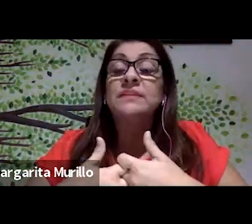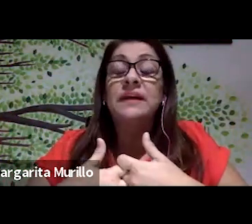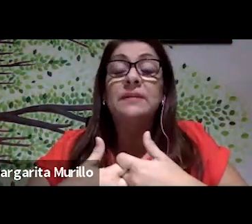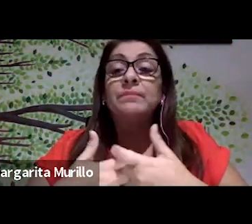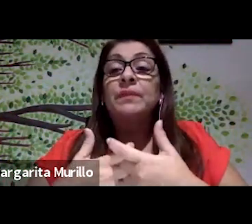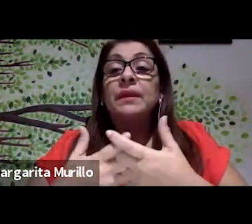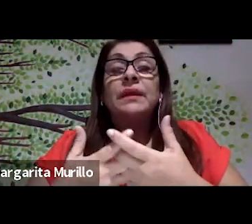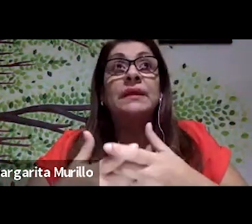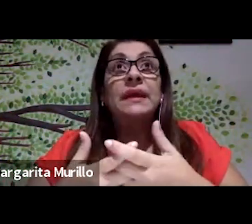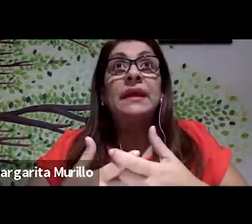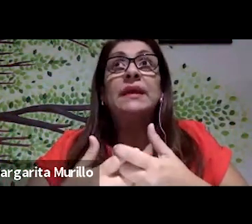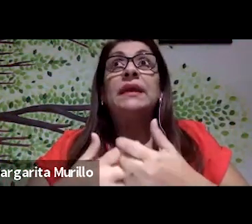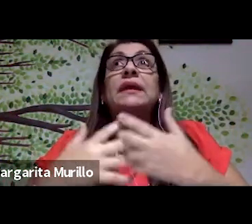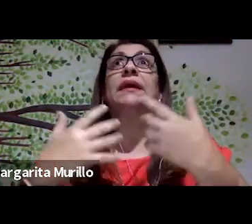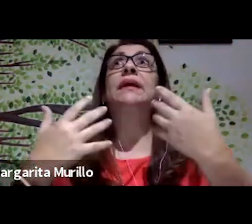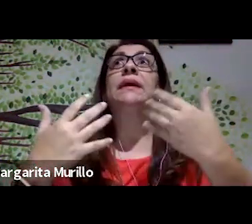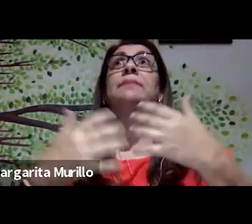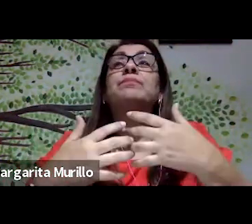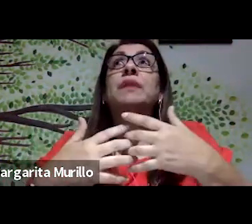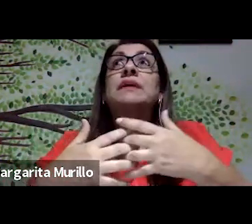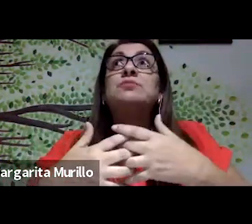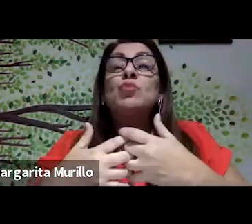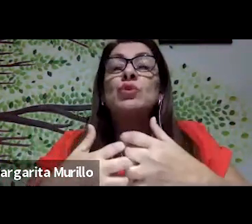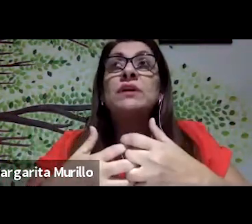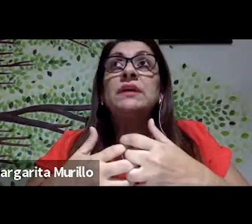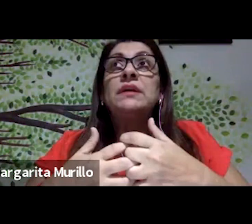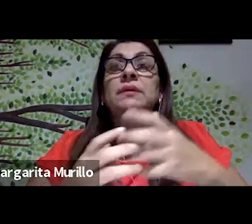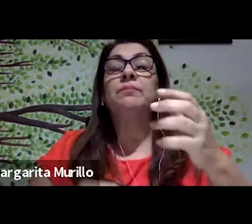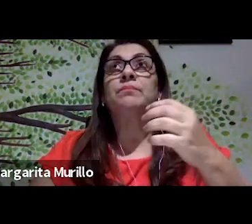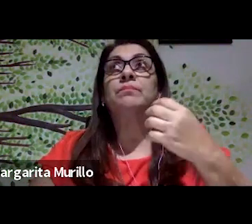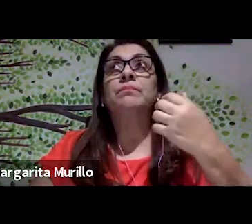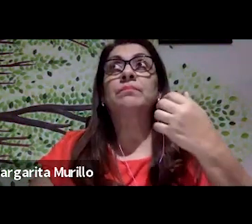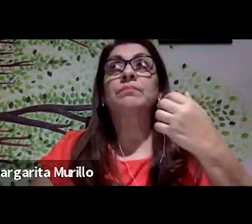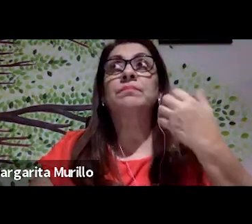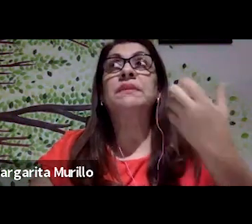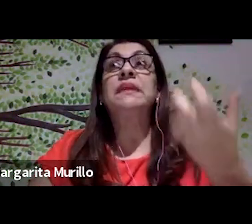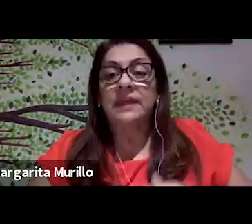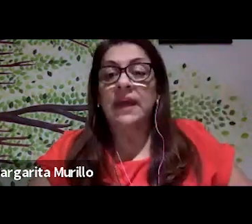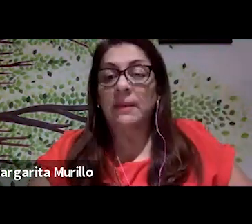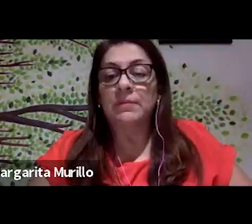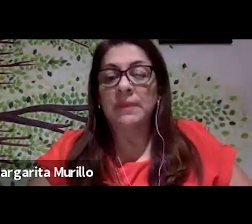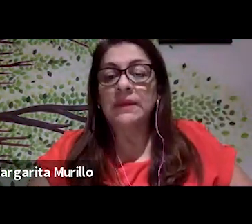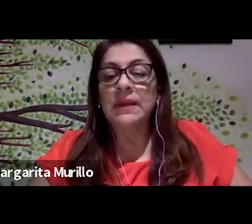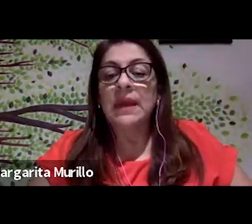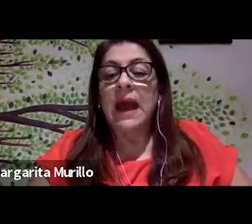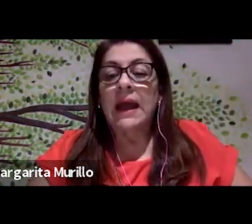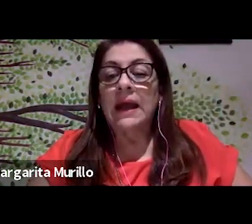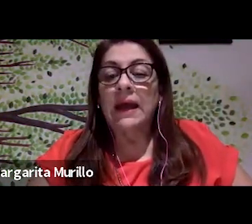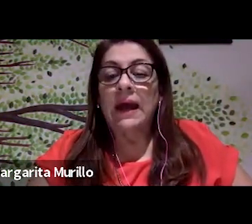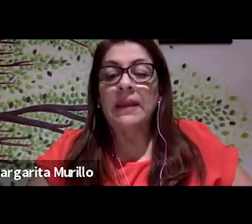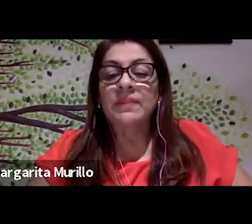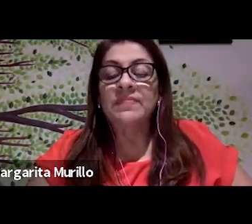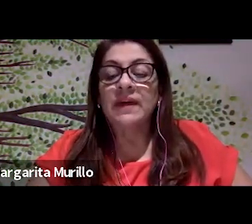de Salud Mental que es muy tiende a Más bien